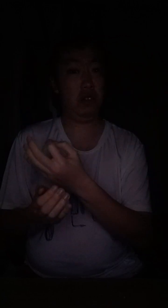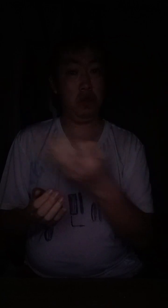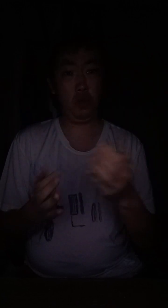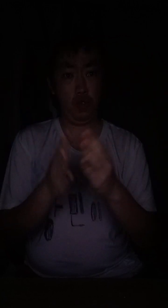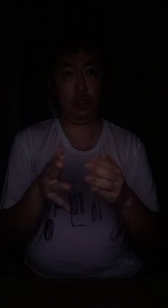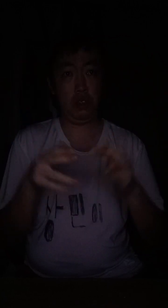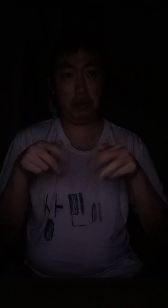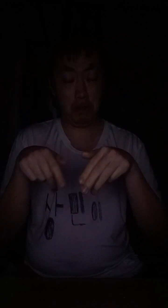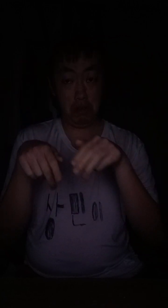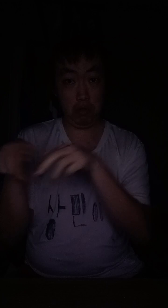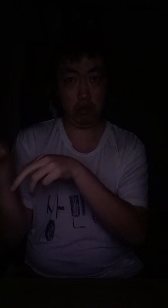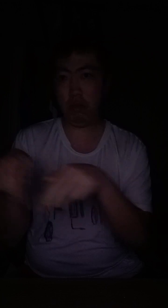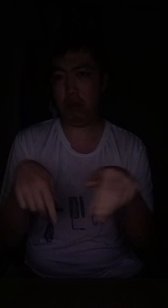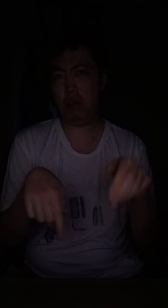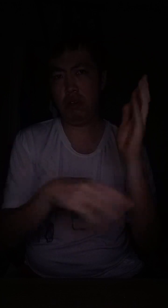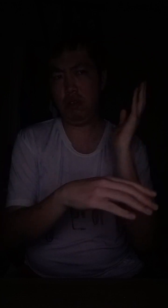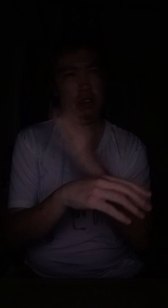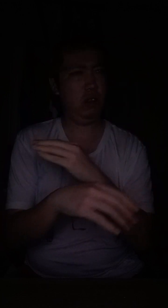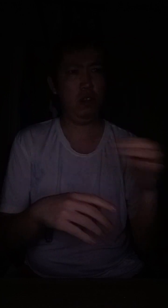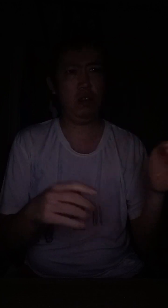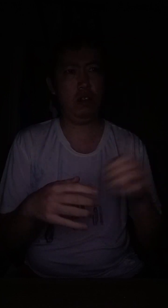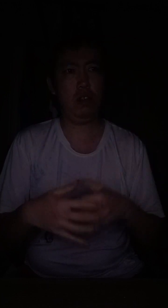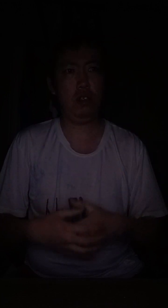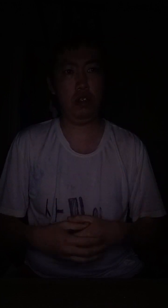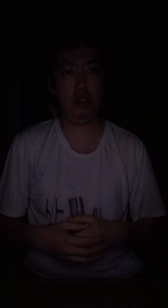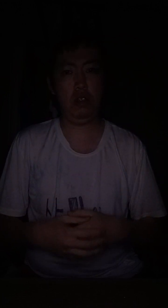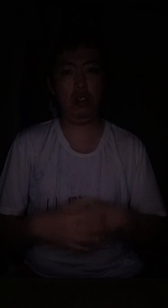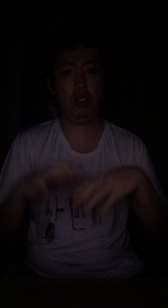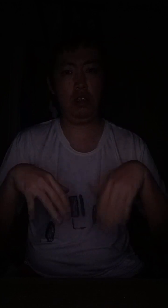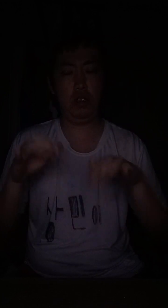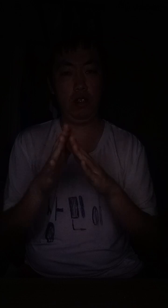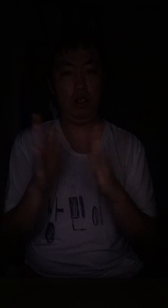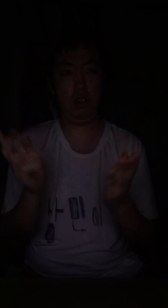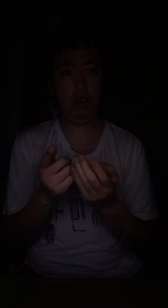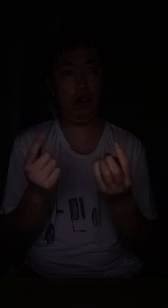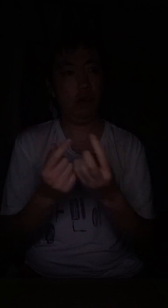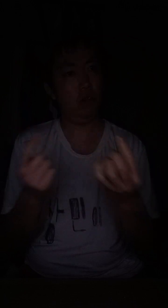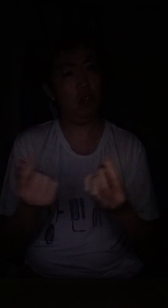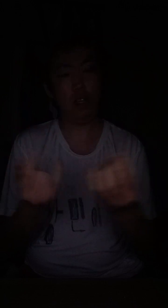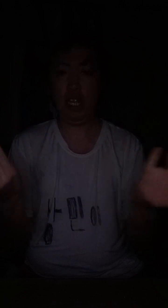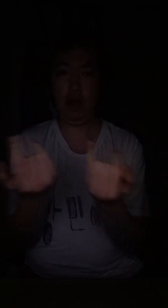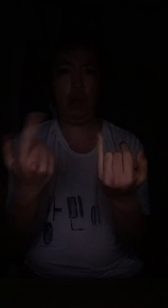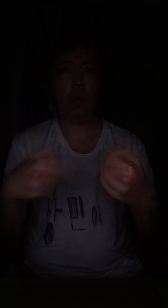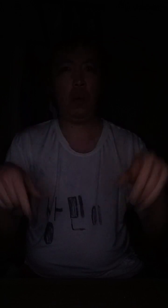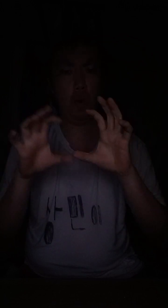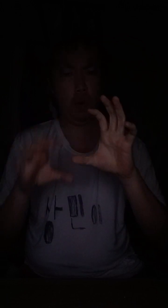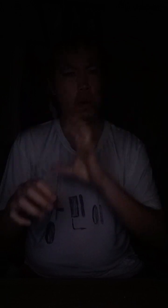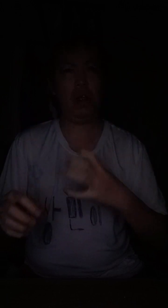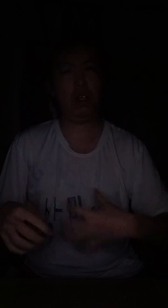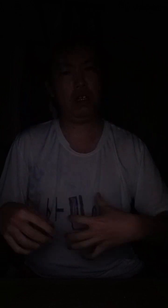하나만 건너면 사정은 달라집니다. 사건 현장 맞은편엔 여전히 남녀 공용 화장실이 10곳 가까이